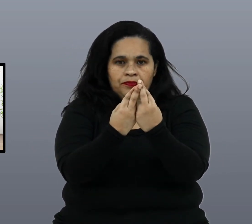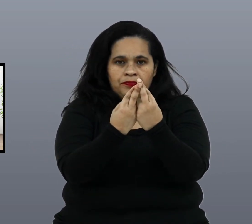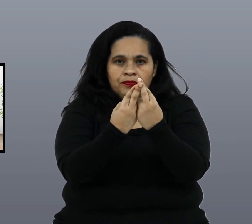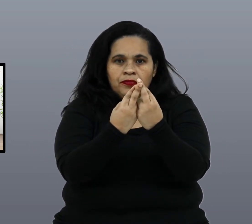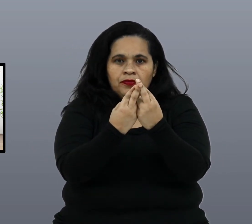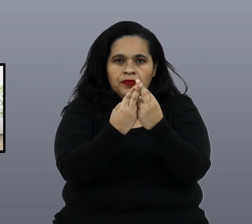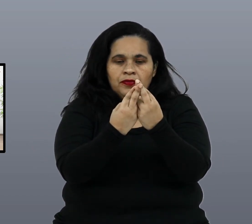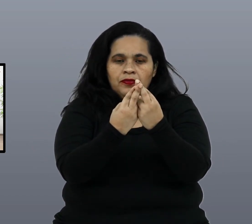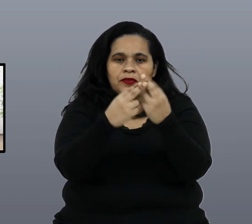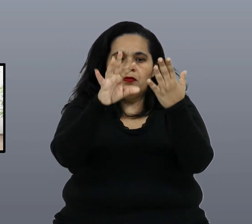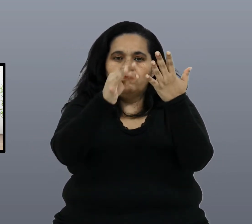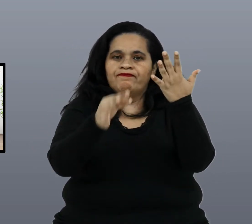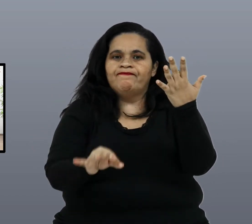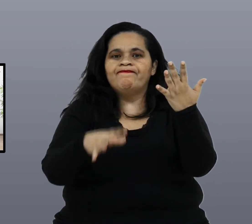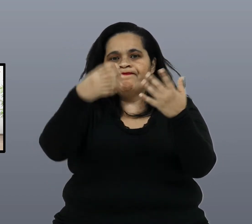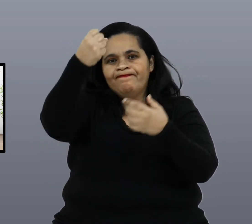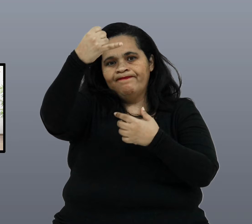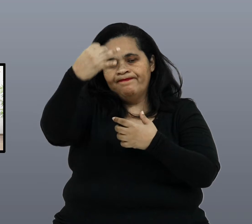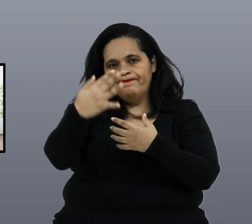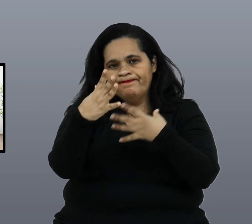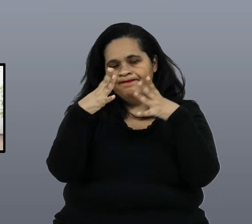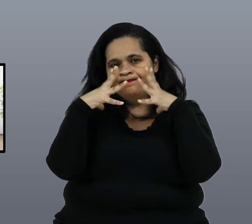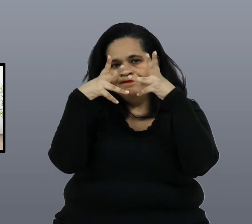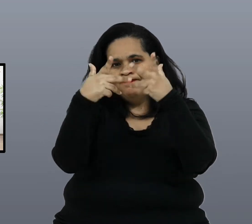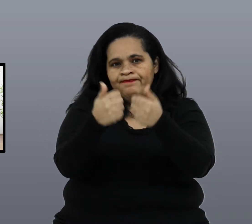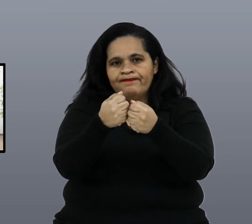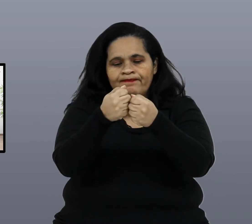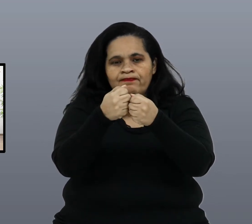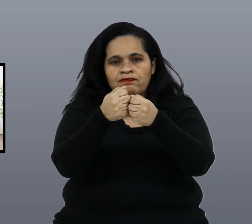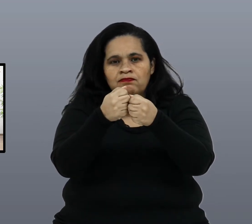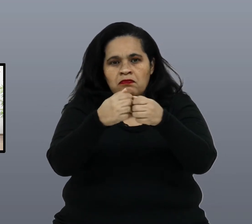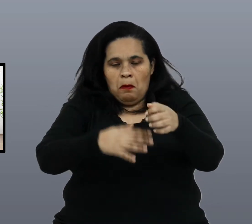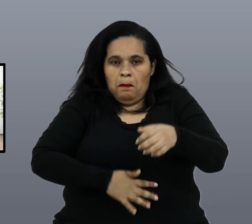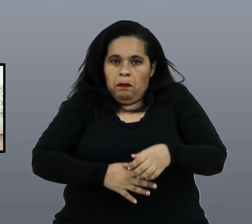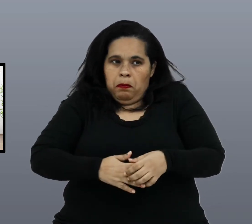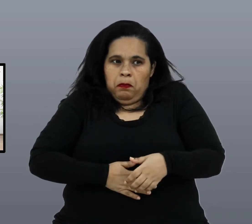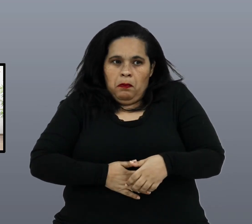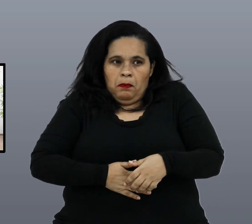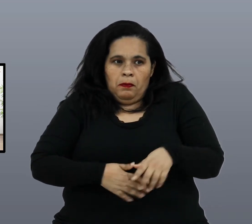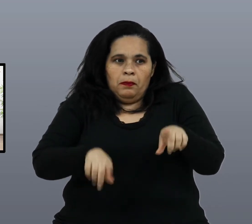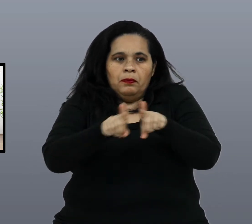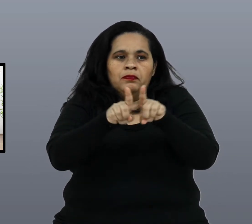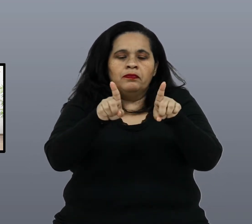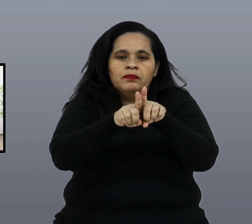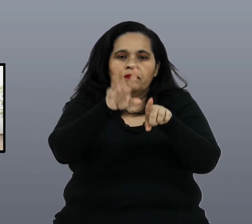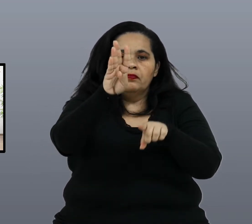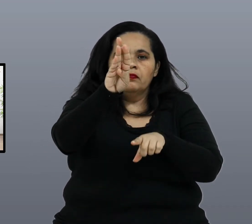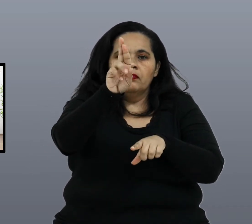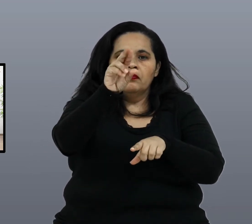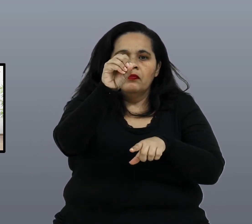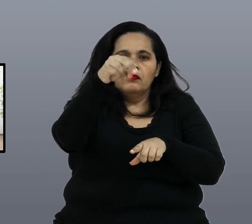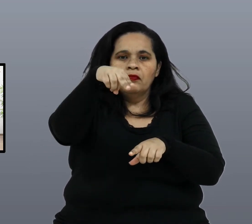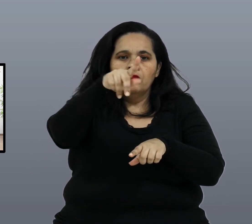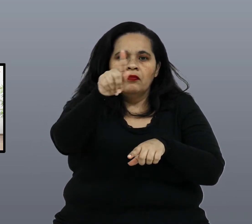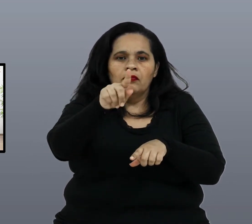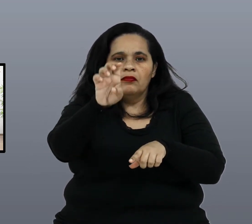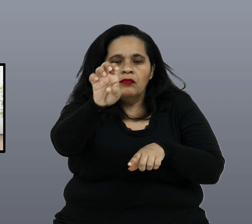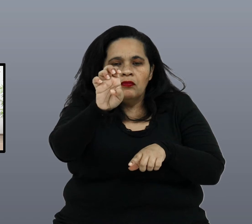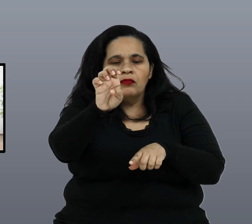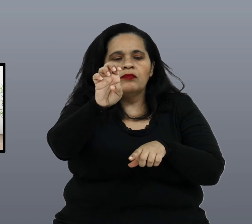vem a cintura e a barriga, né? De bronze. É bronze, né? E até a